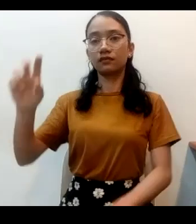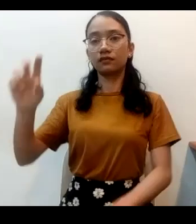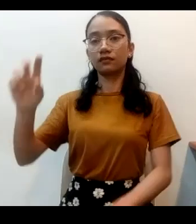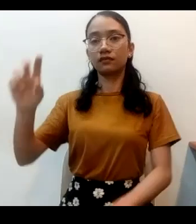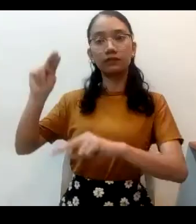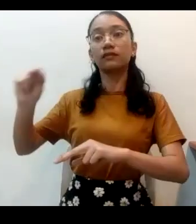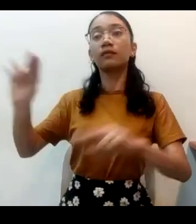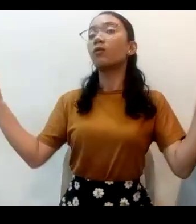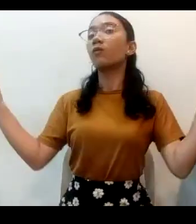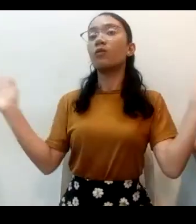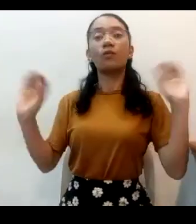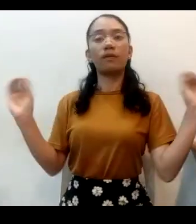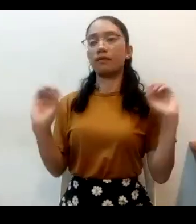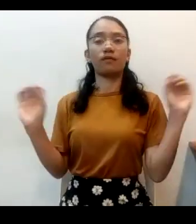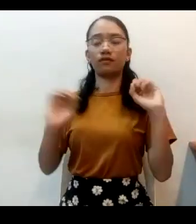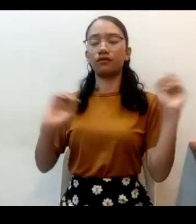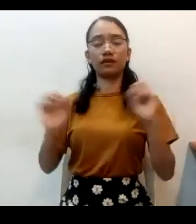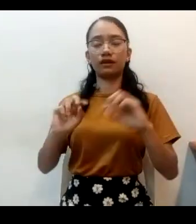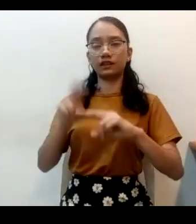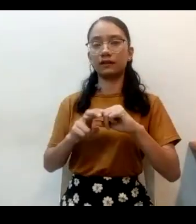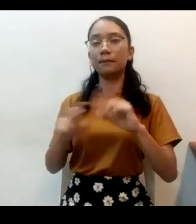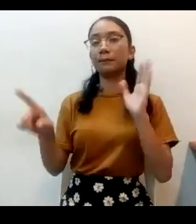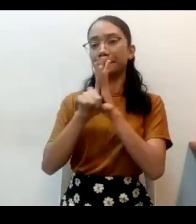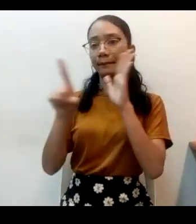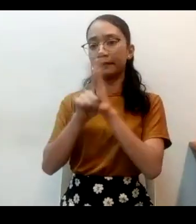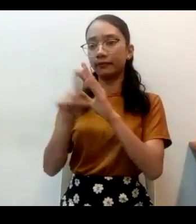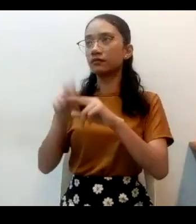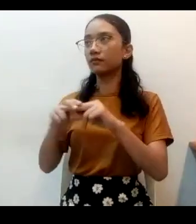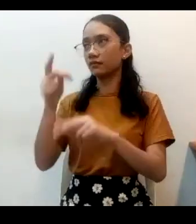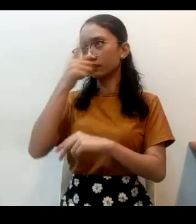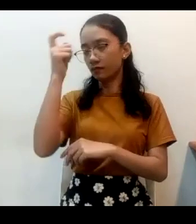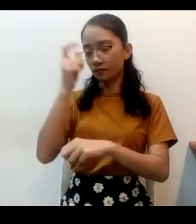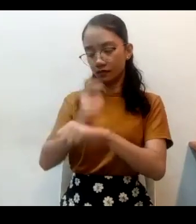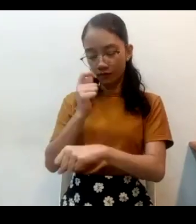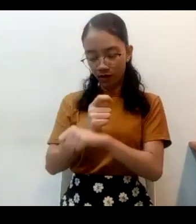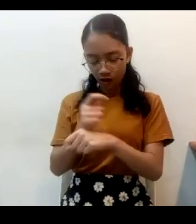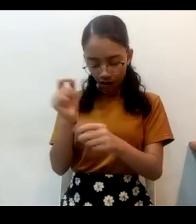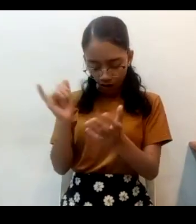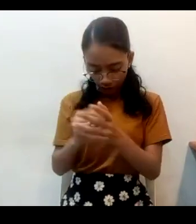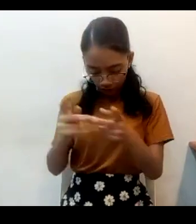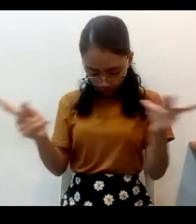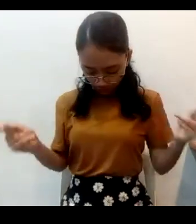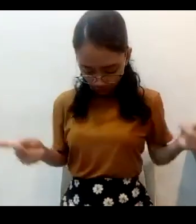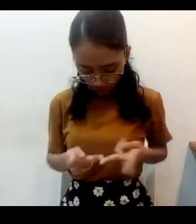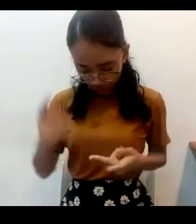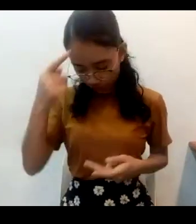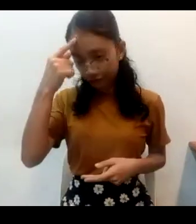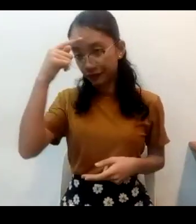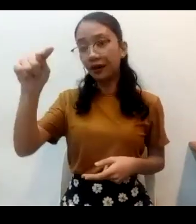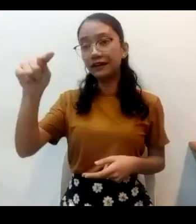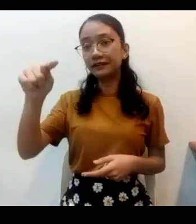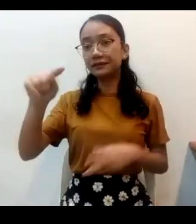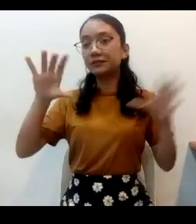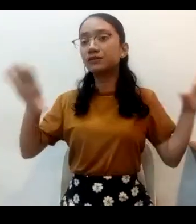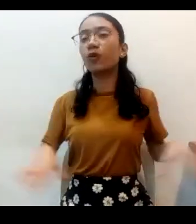po ng tabernakulo, wala po talagang dapat na upuan doon. because the tabernacle is the place to work. Dahil yung tabernakulo po, ito po